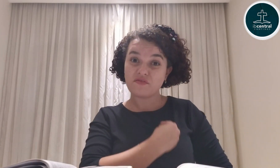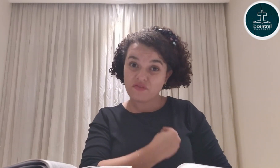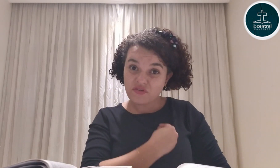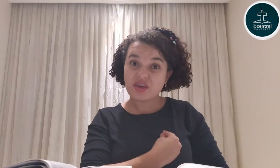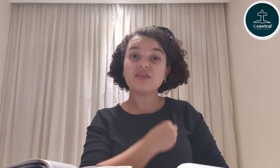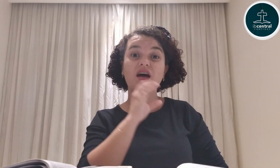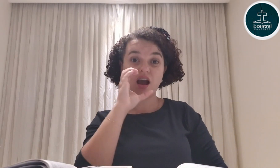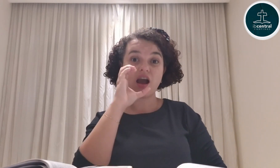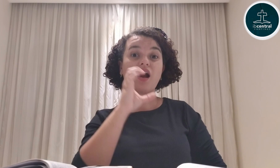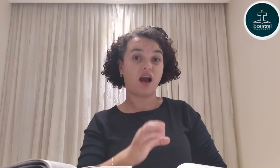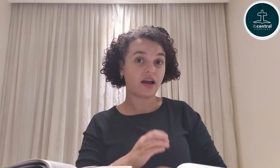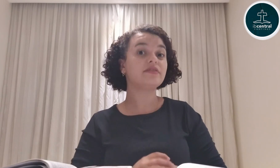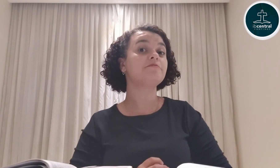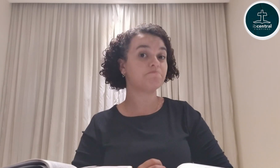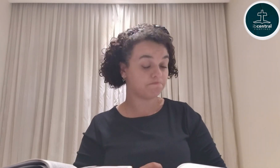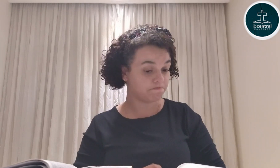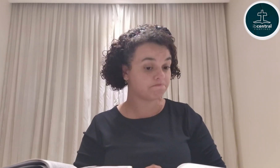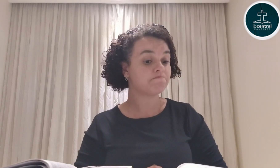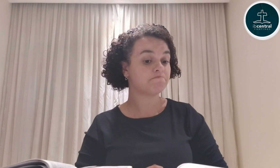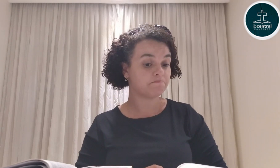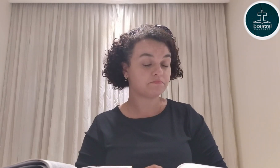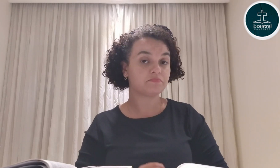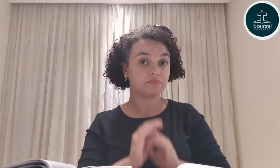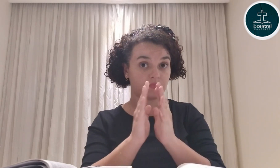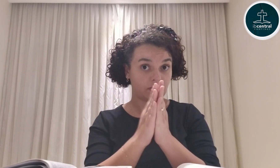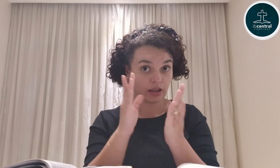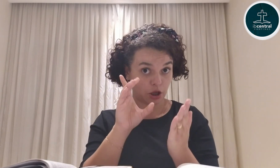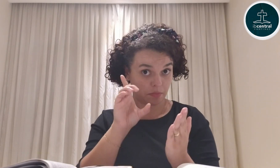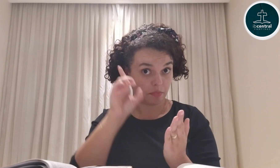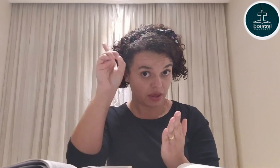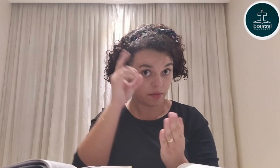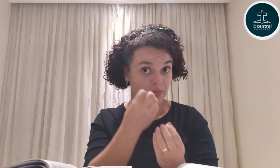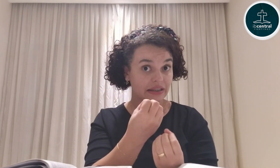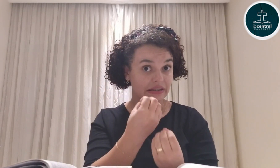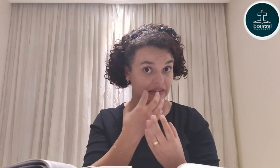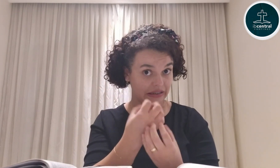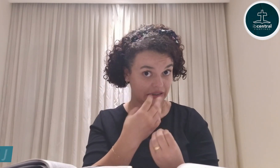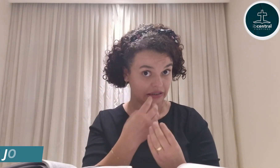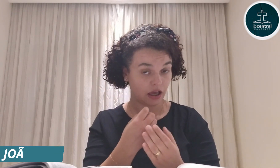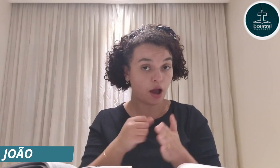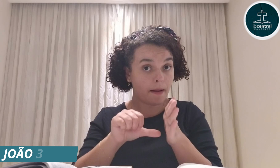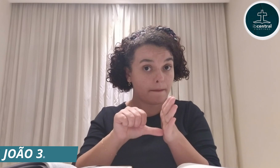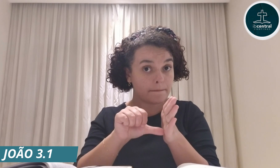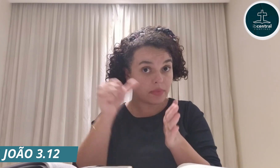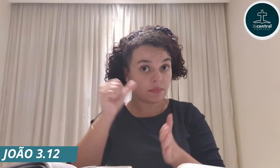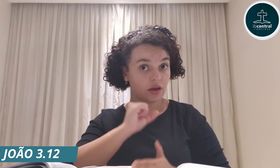diabo quer a sua vida, assim como ele quis a vida de